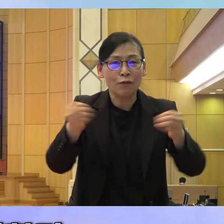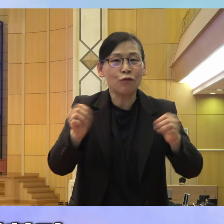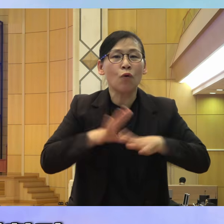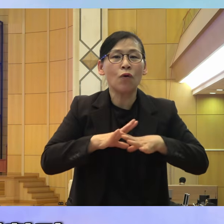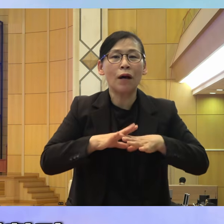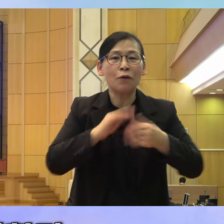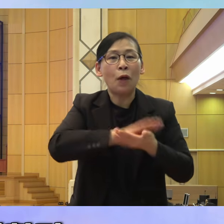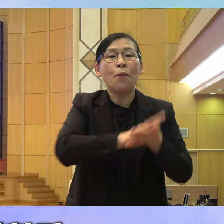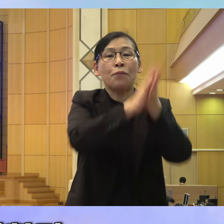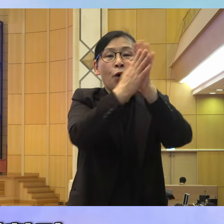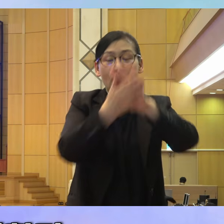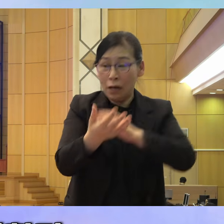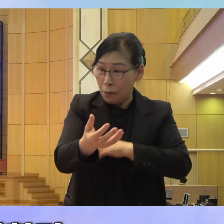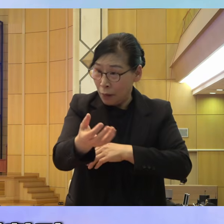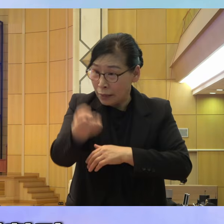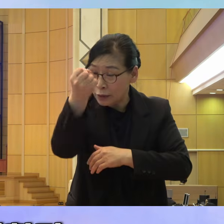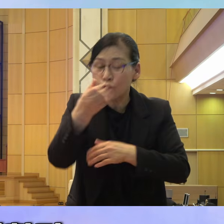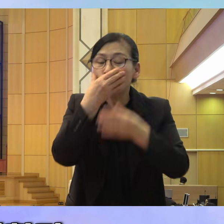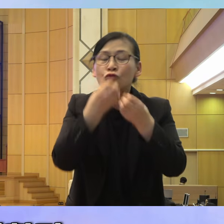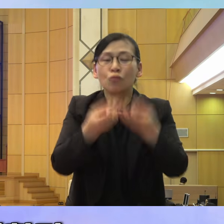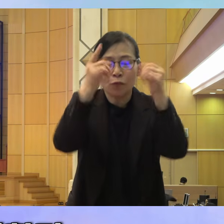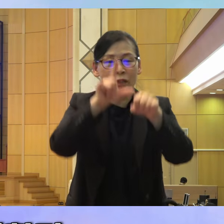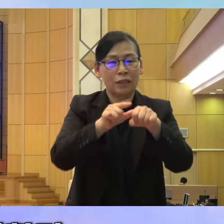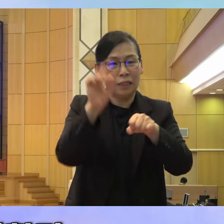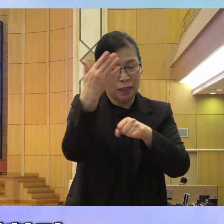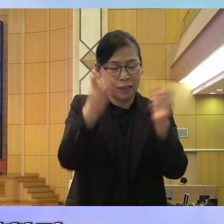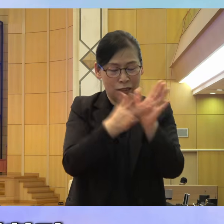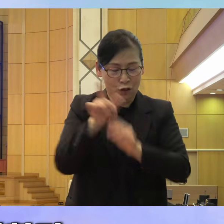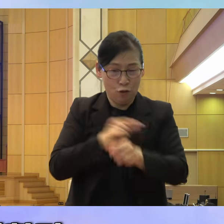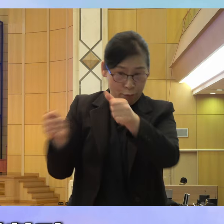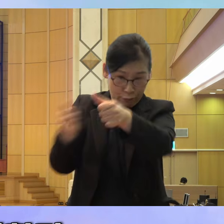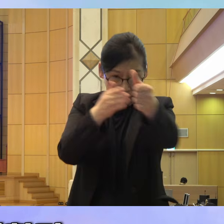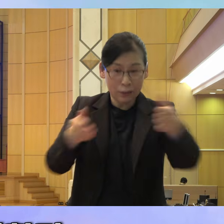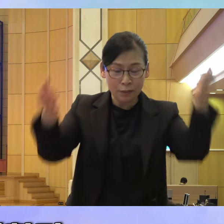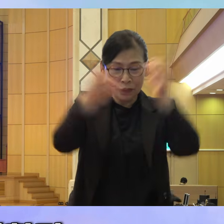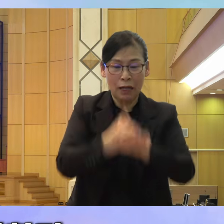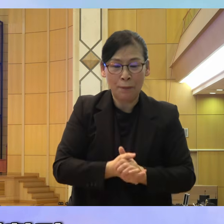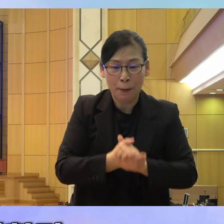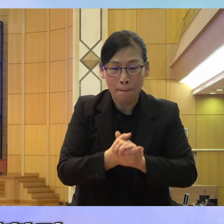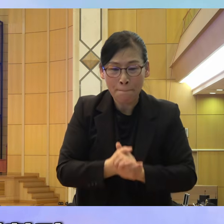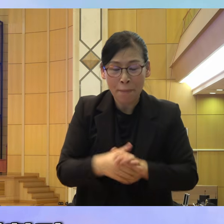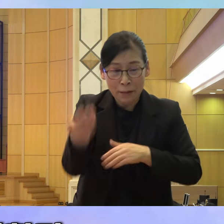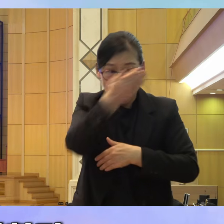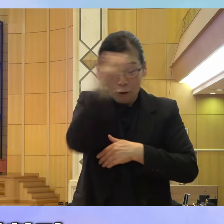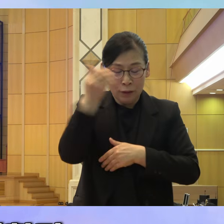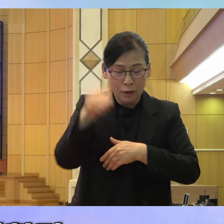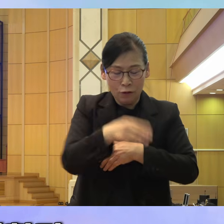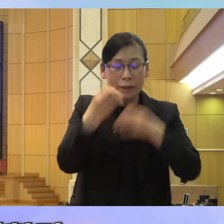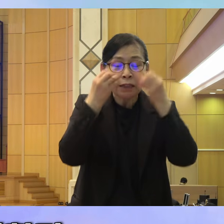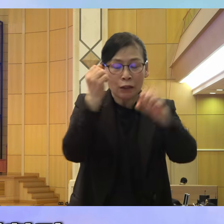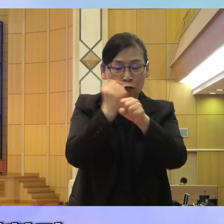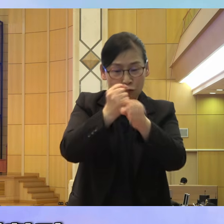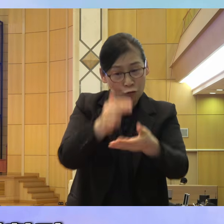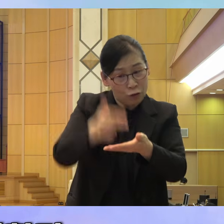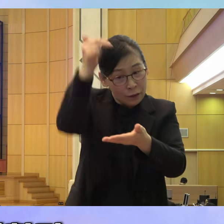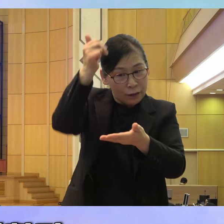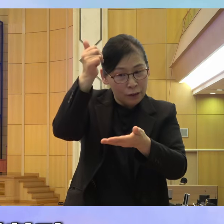놀라운 변화를 받는 축복의 시간이 되기를 바랍니다. 청년의 때에 너의 창조를